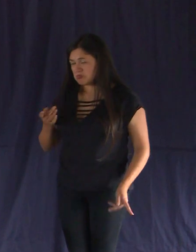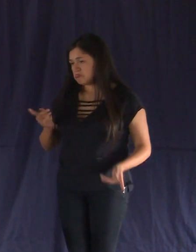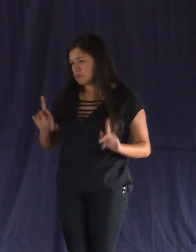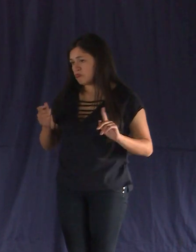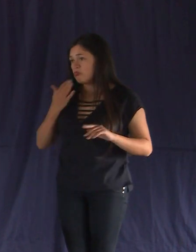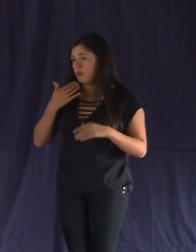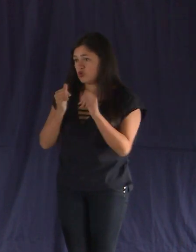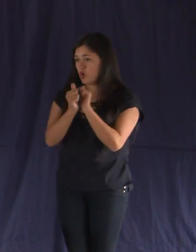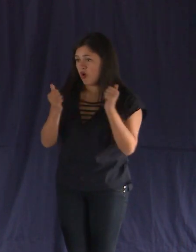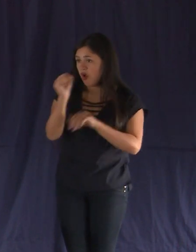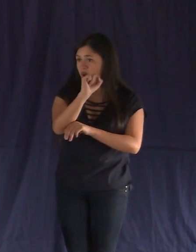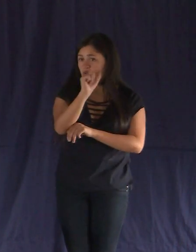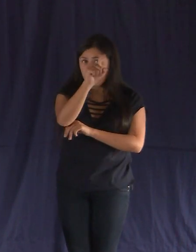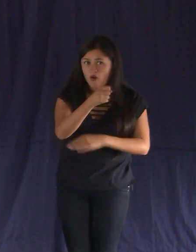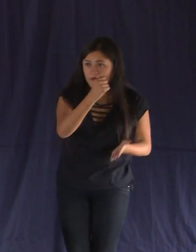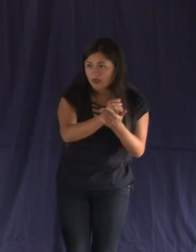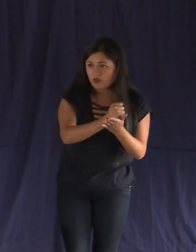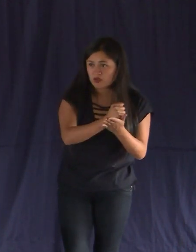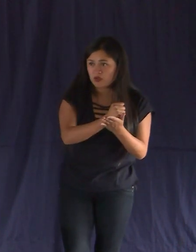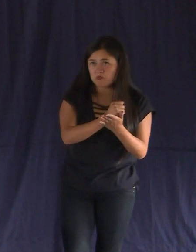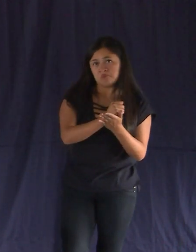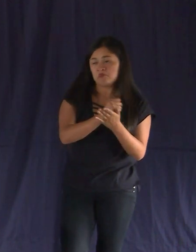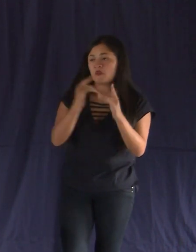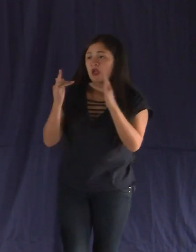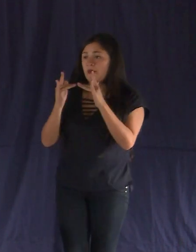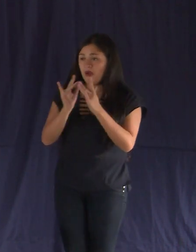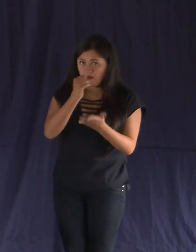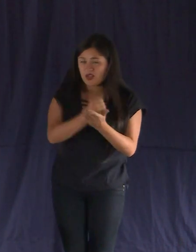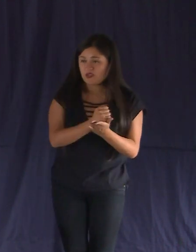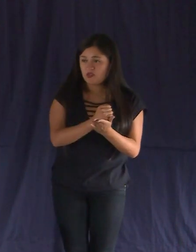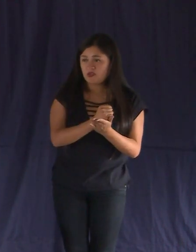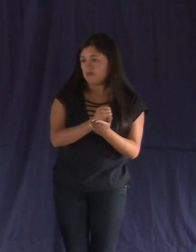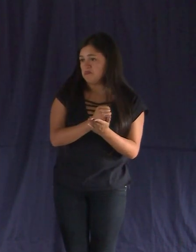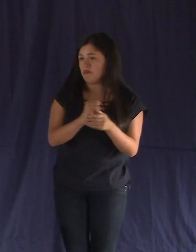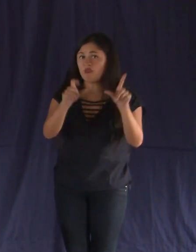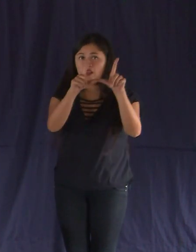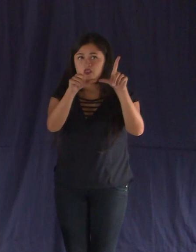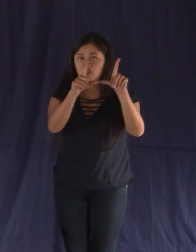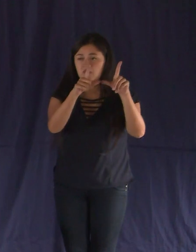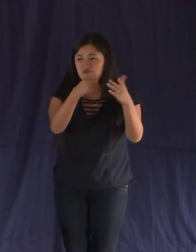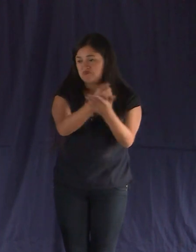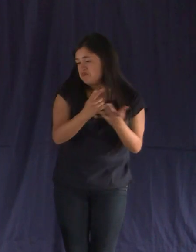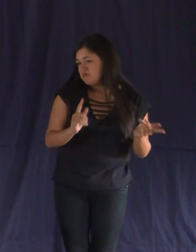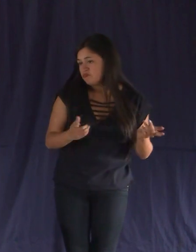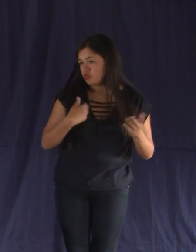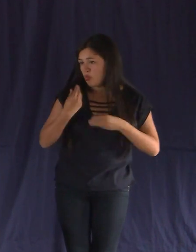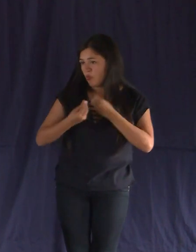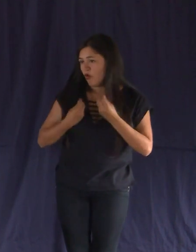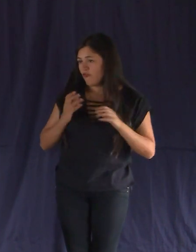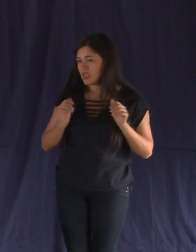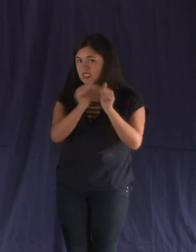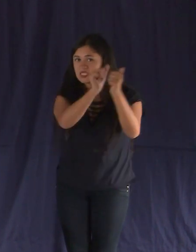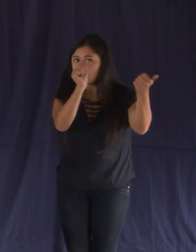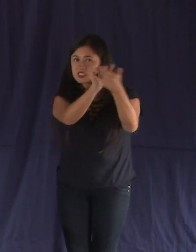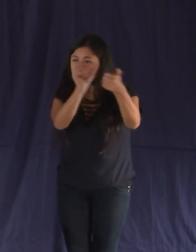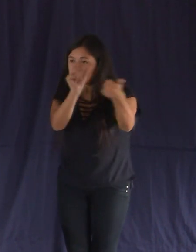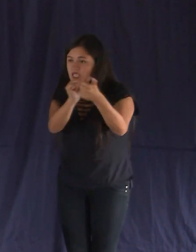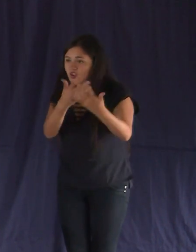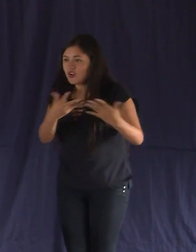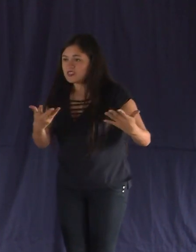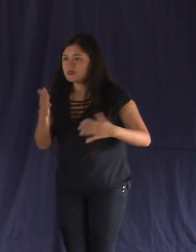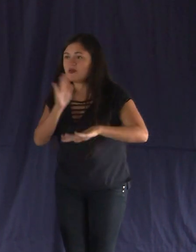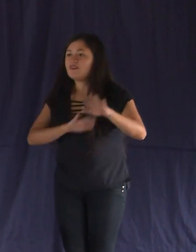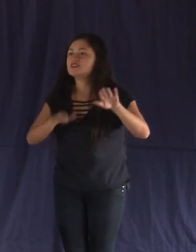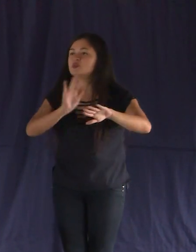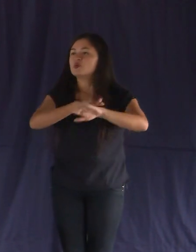vivir sin carro, uno puede vivir sin la cama, puede vivir sin el televisor, y sin una cantidad de cosas que nos ha generado